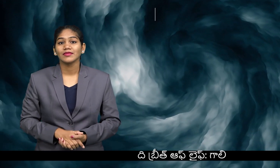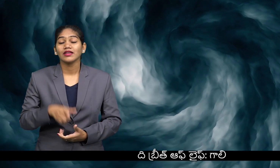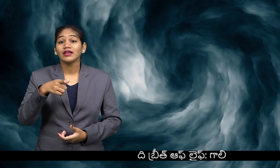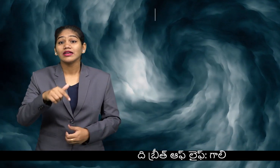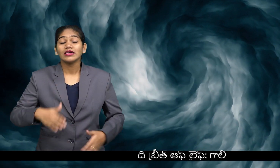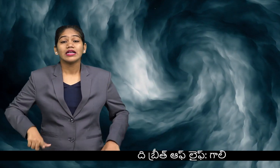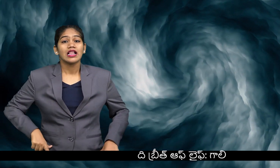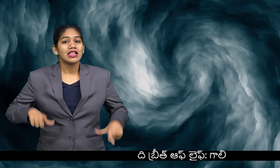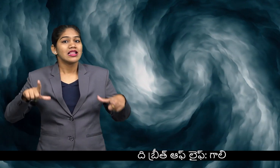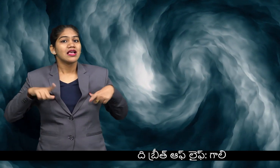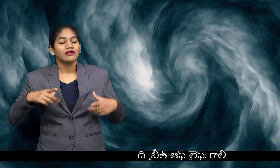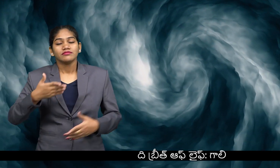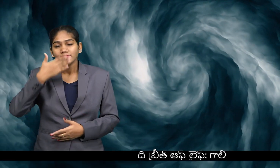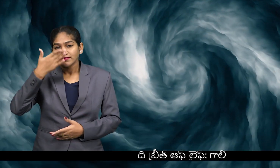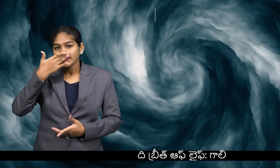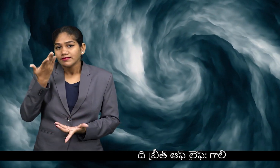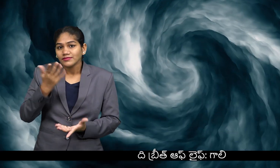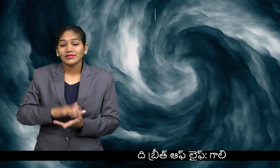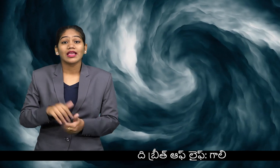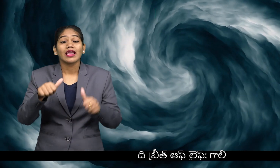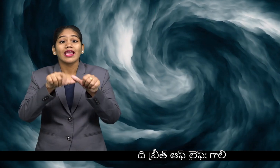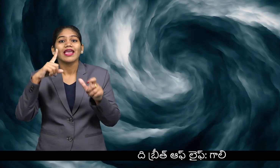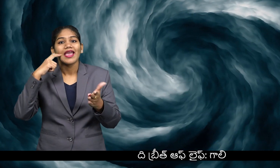ది బ్రీత్ ఆఫ్ లైఫ్ గాలి.